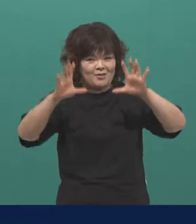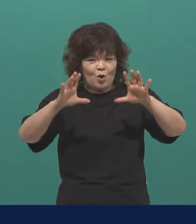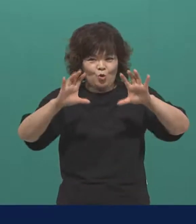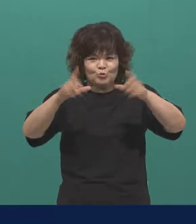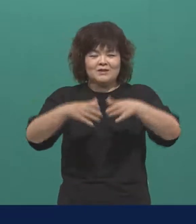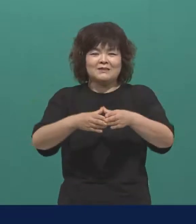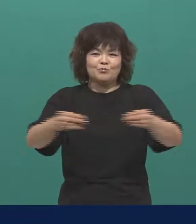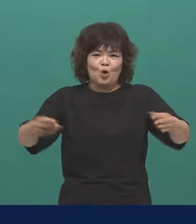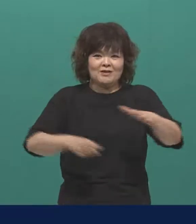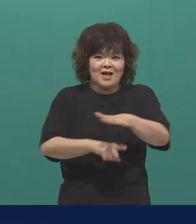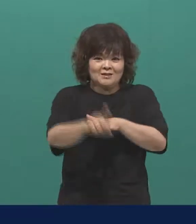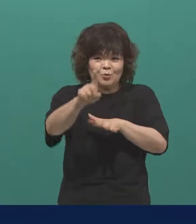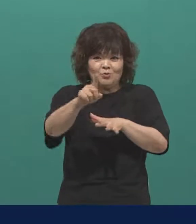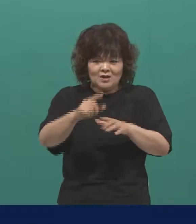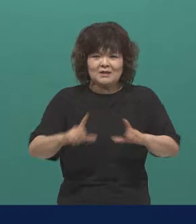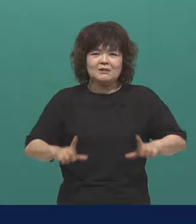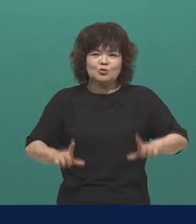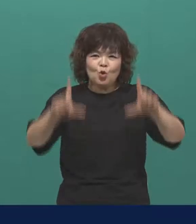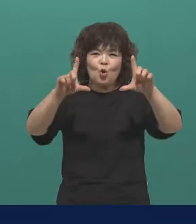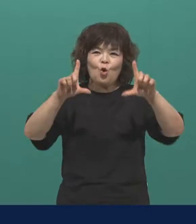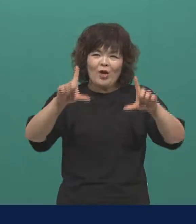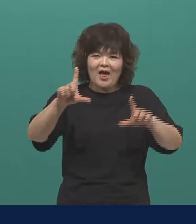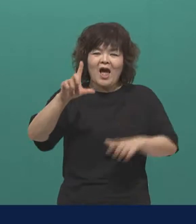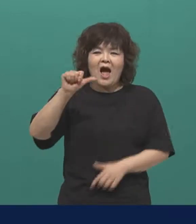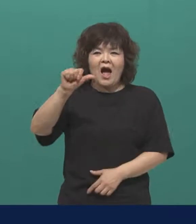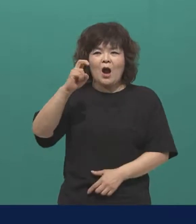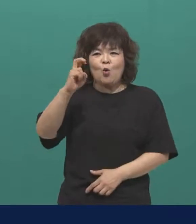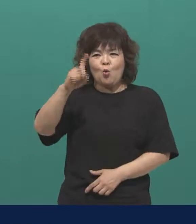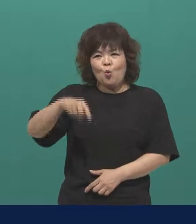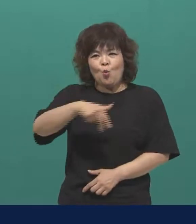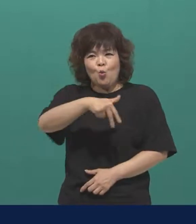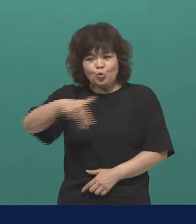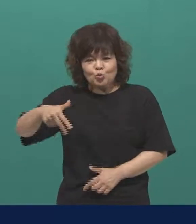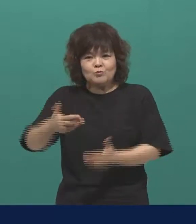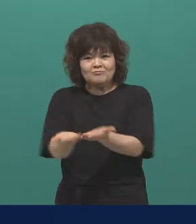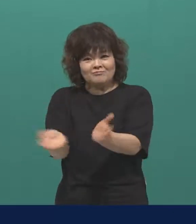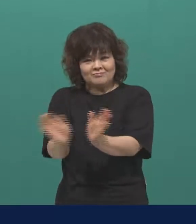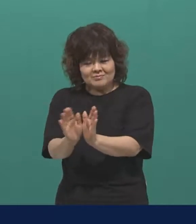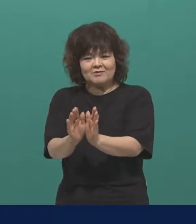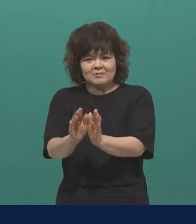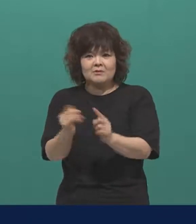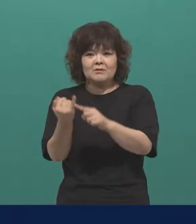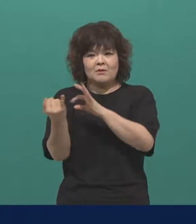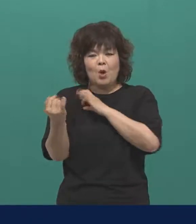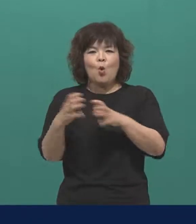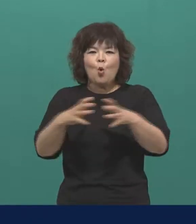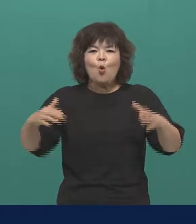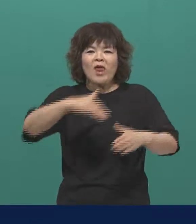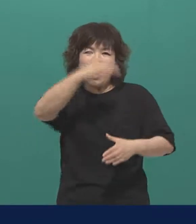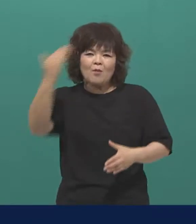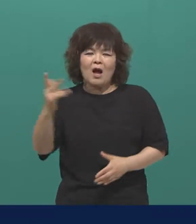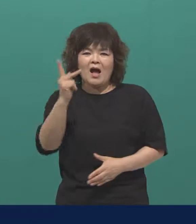元バレーボールの日本代表で東レアローズに所属した大山加奈さんが